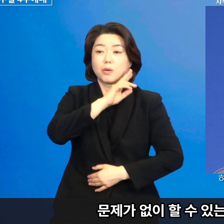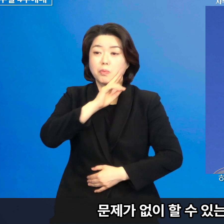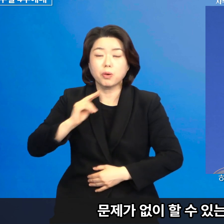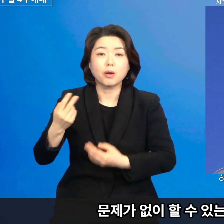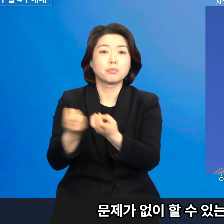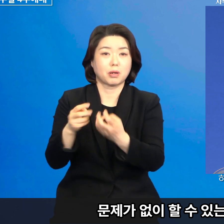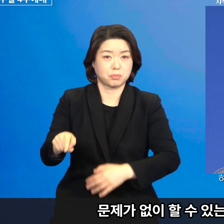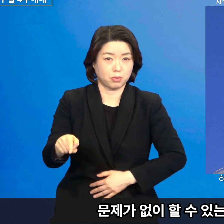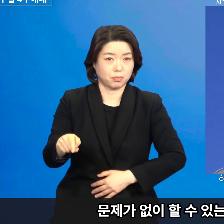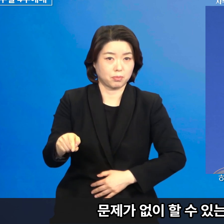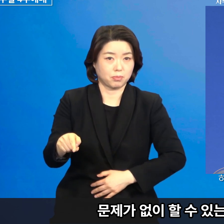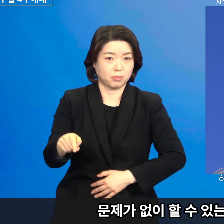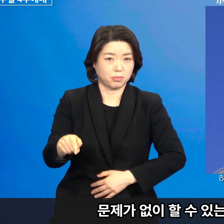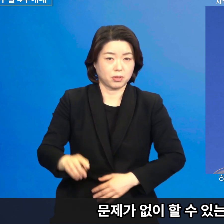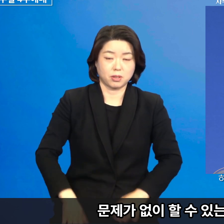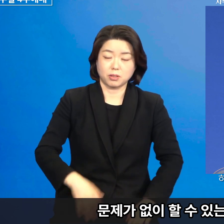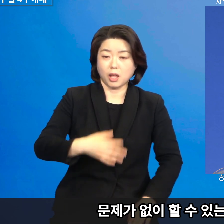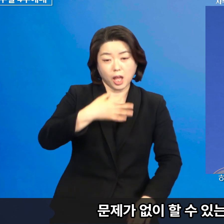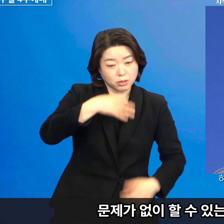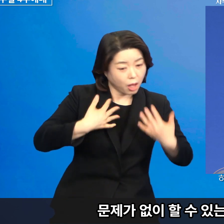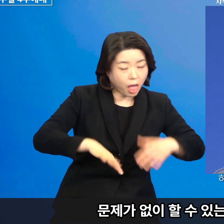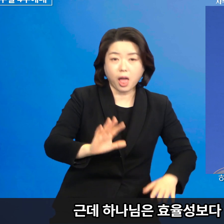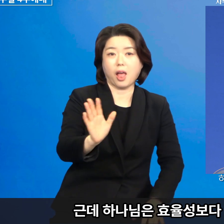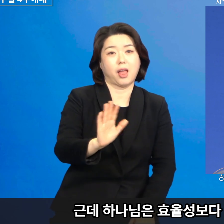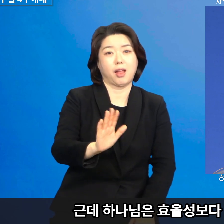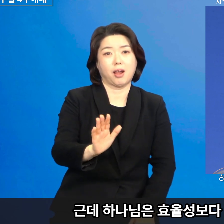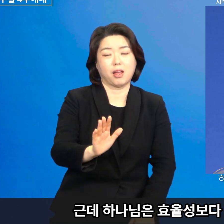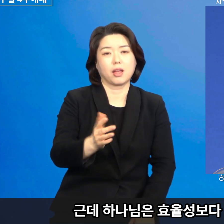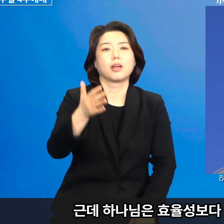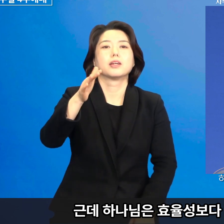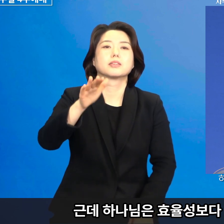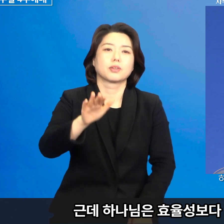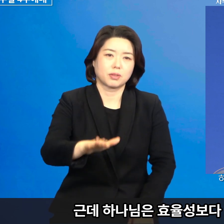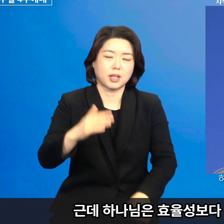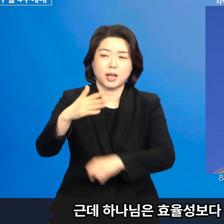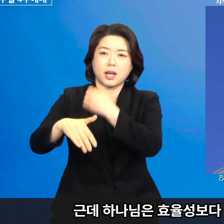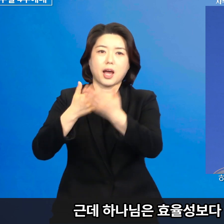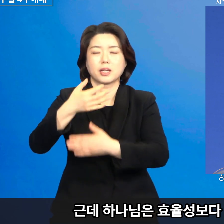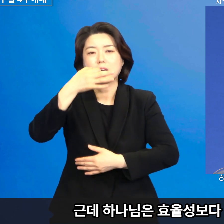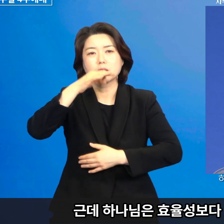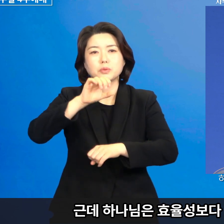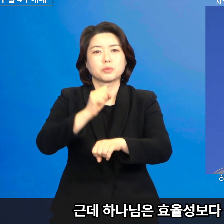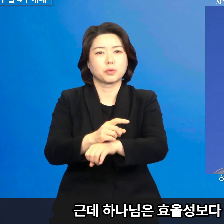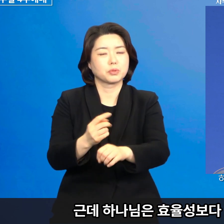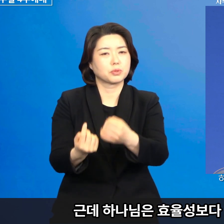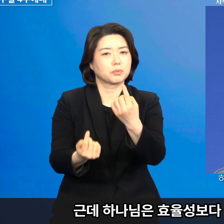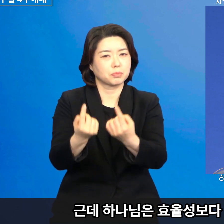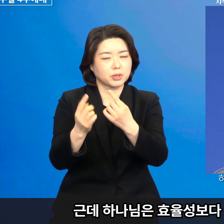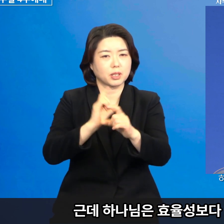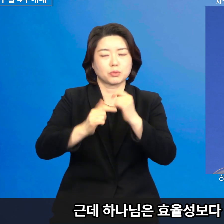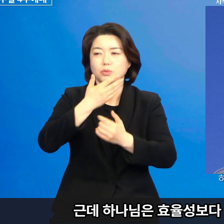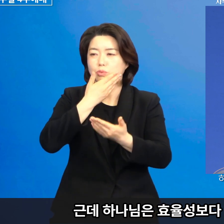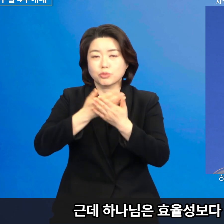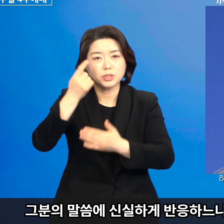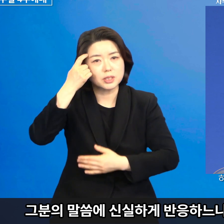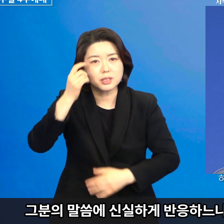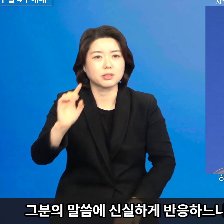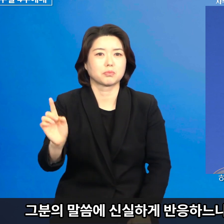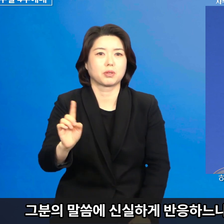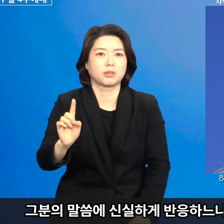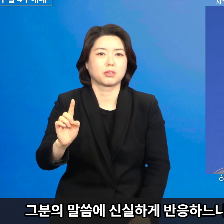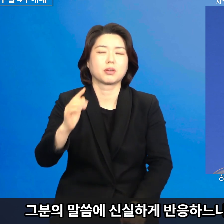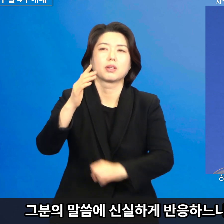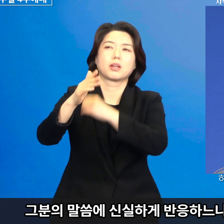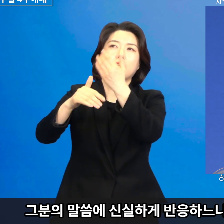문제가 없이 할 수 있는, 힘들 이유도 없어요. 근데 하나님의 효율성보다 더 중요하게 여기는 것이